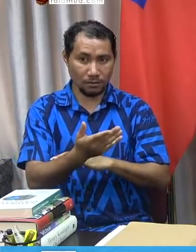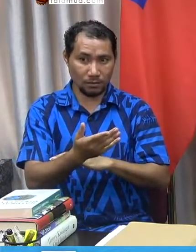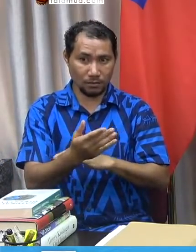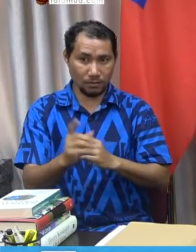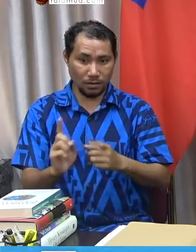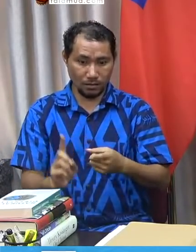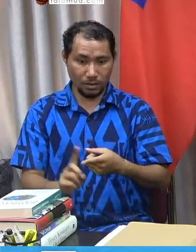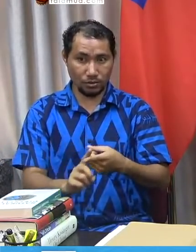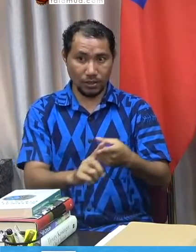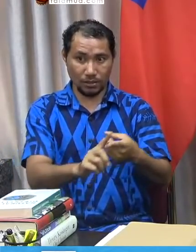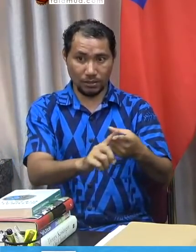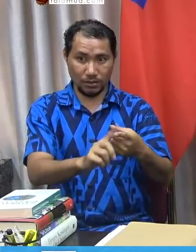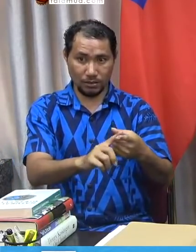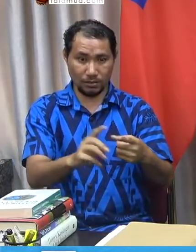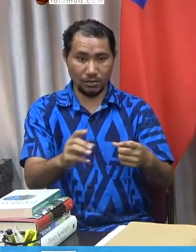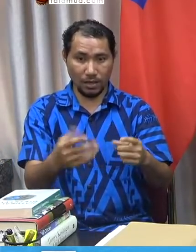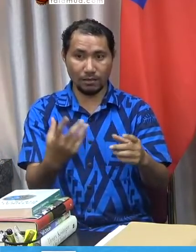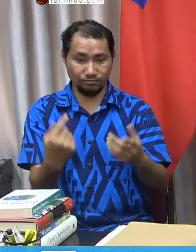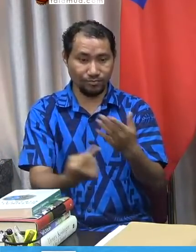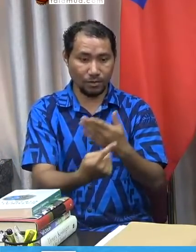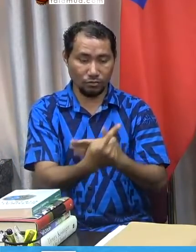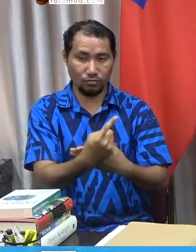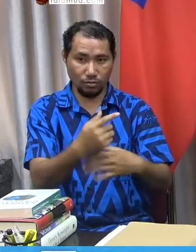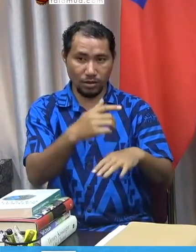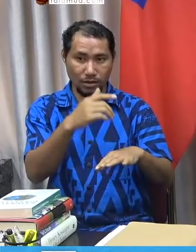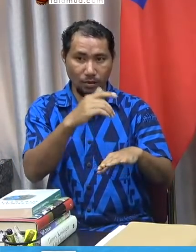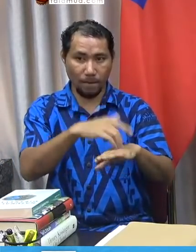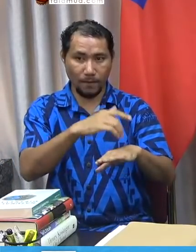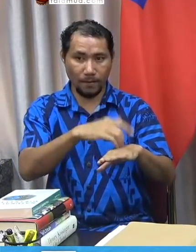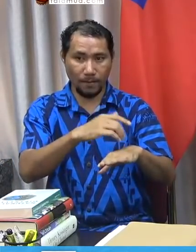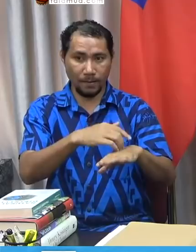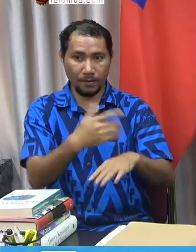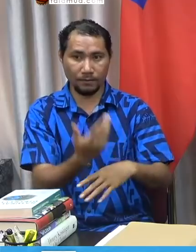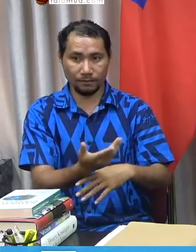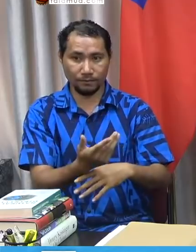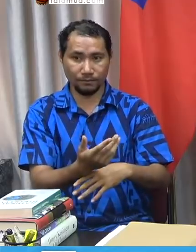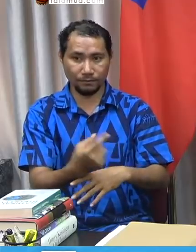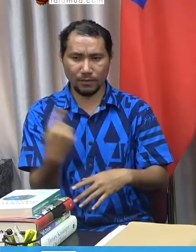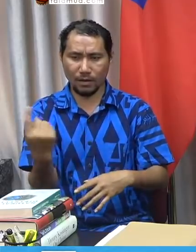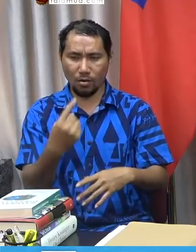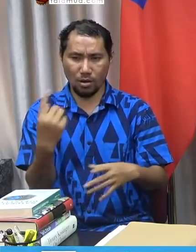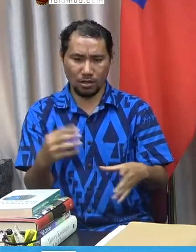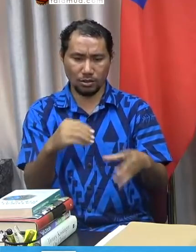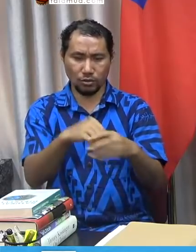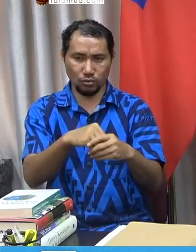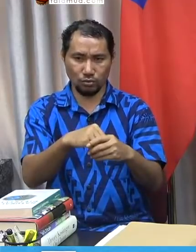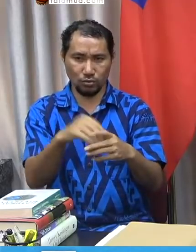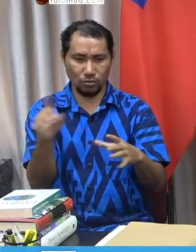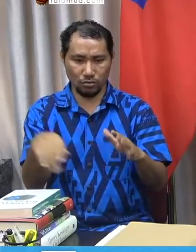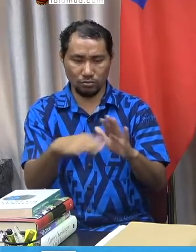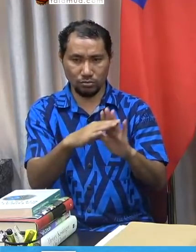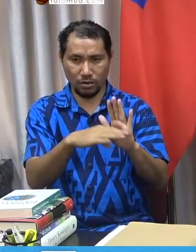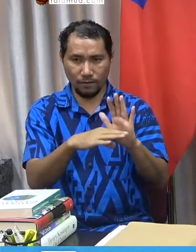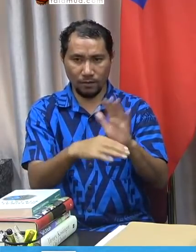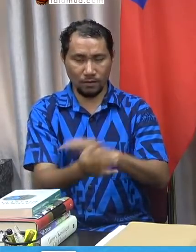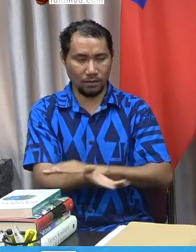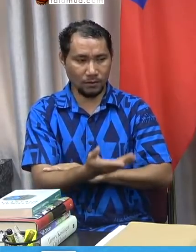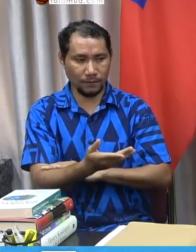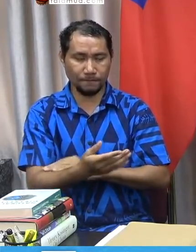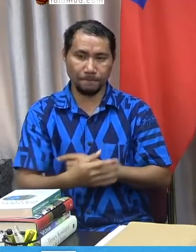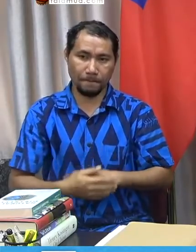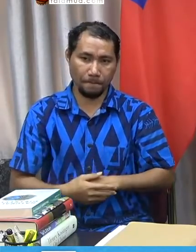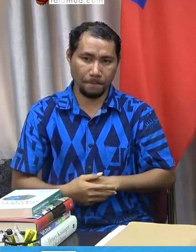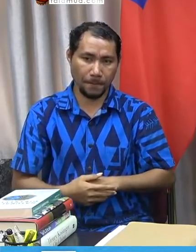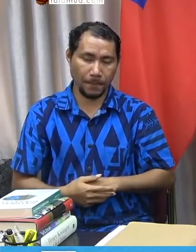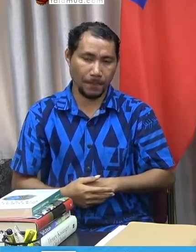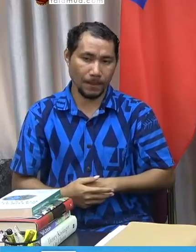tu ia a o ai fo ina fia ile I le nga me momol na